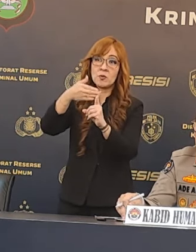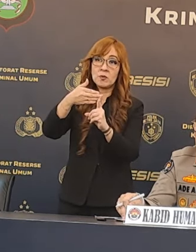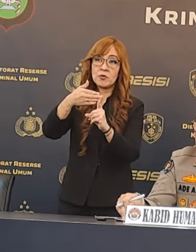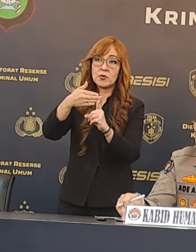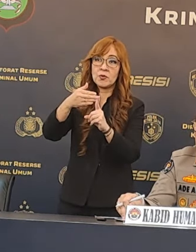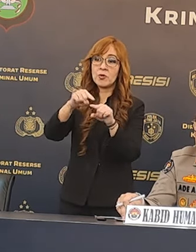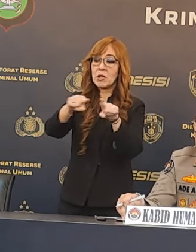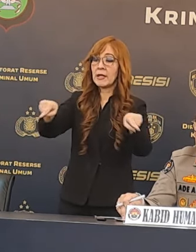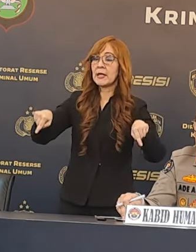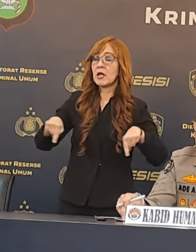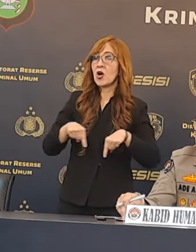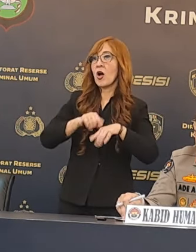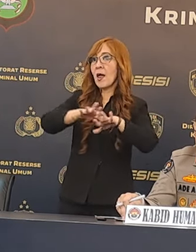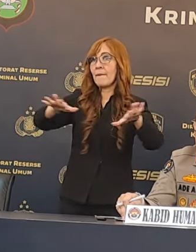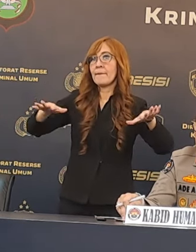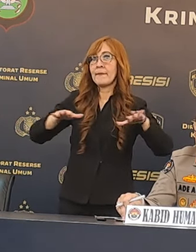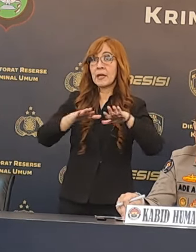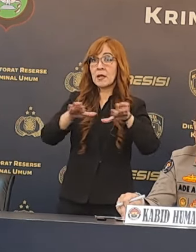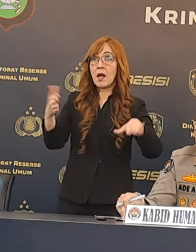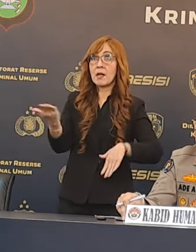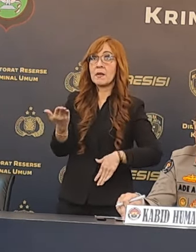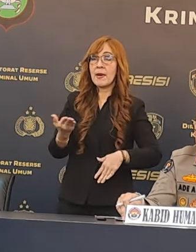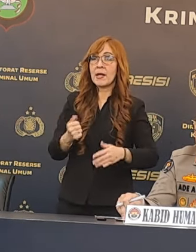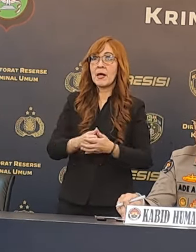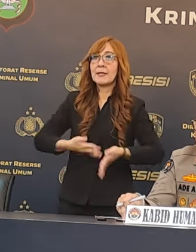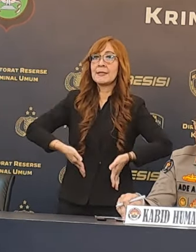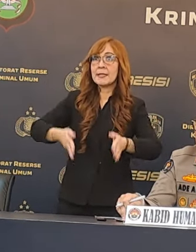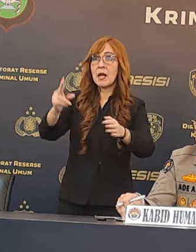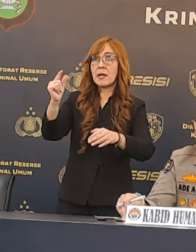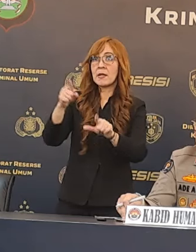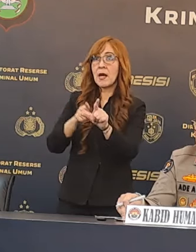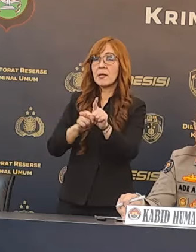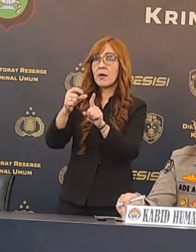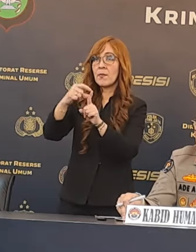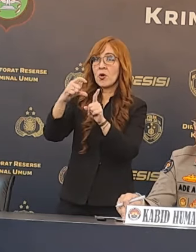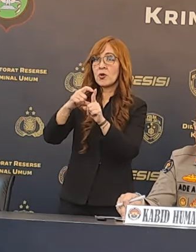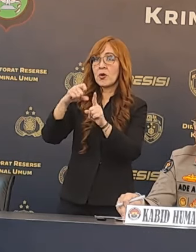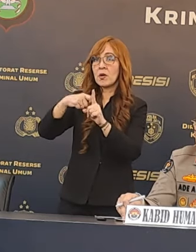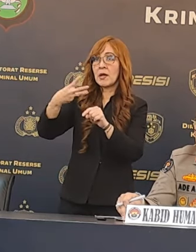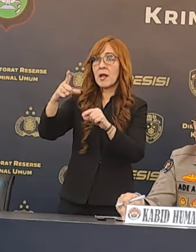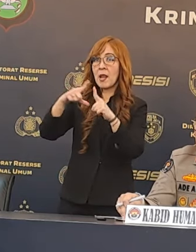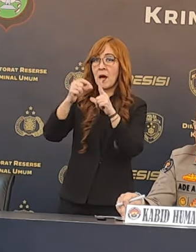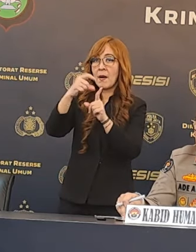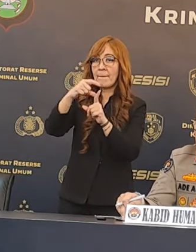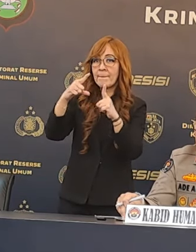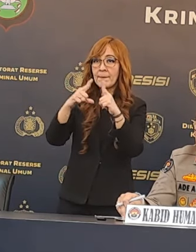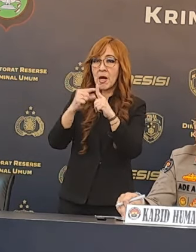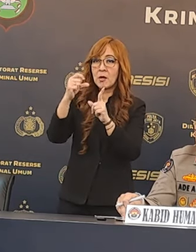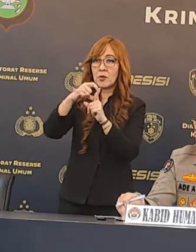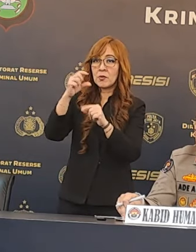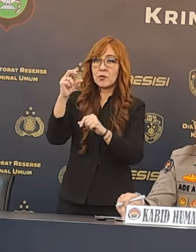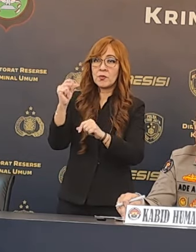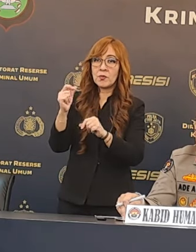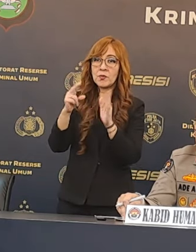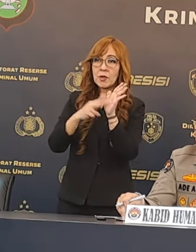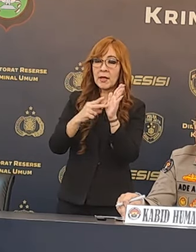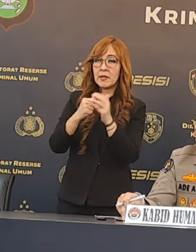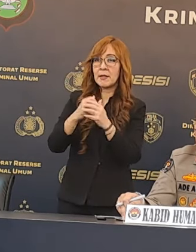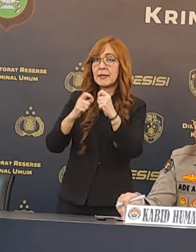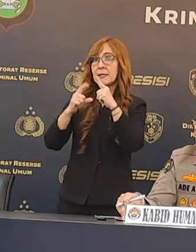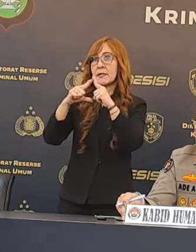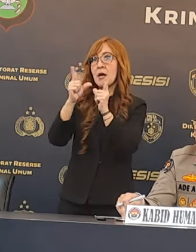kolam renang di jalan Raya Pondok Kelapa, Pondok Kelapa, Duren Sawit.